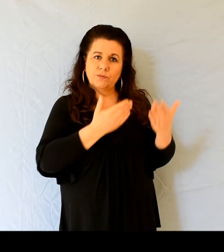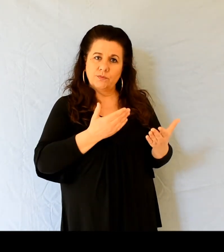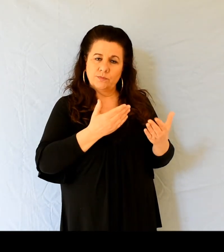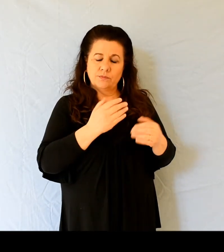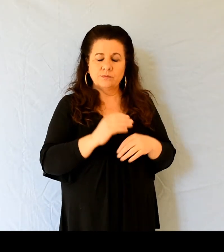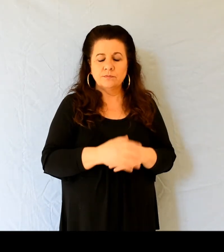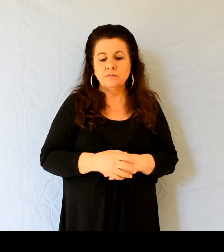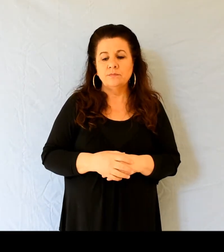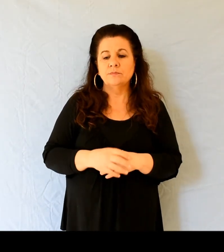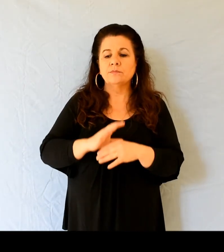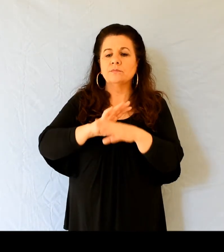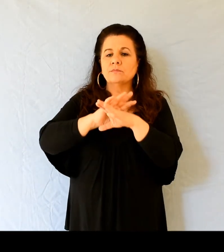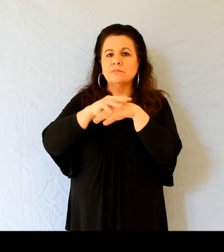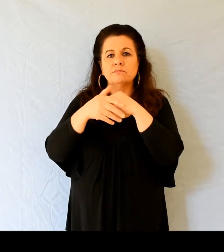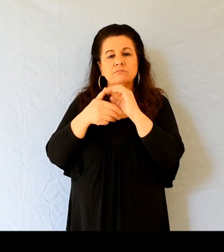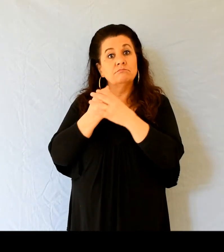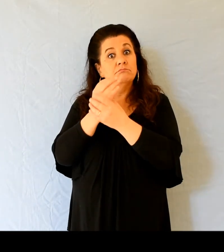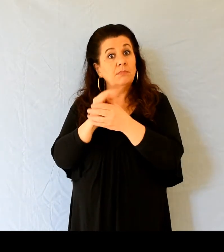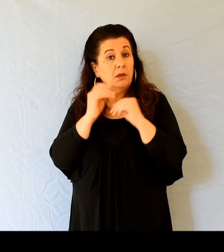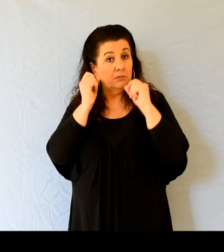Pilate s'étonnait qu'il soit déjà mort.